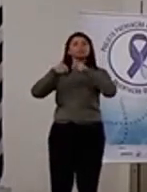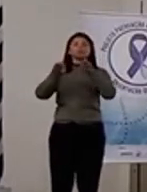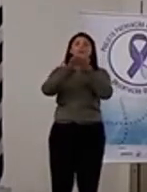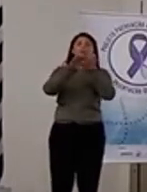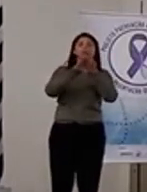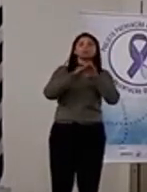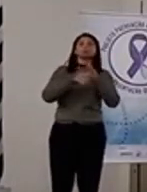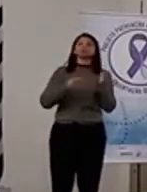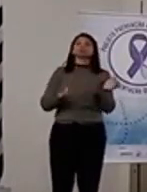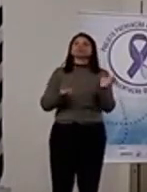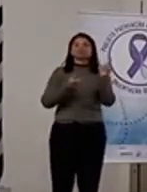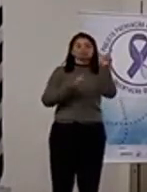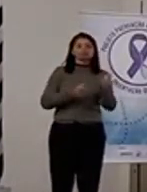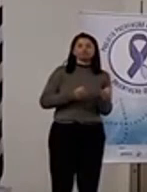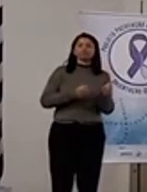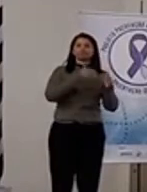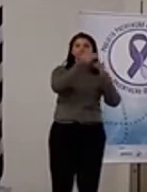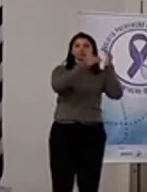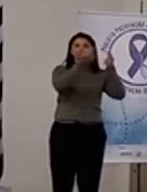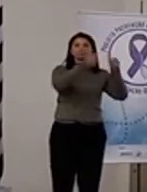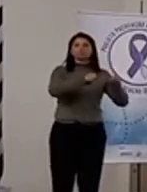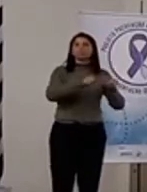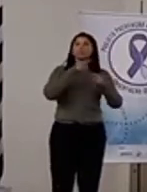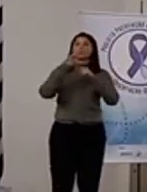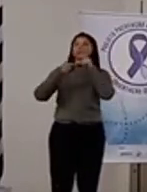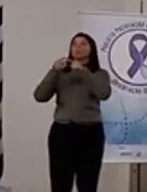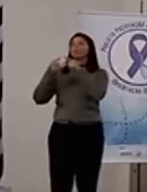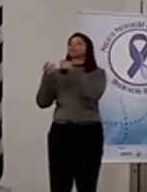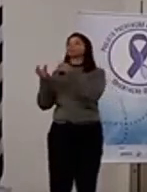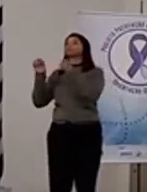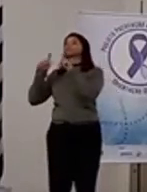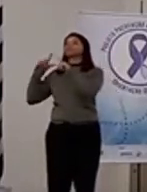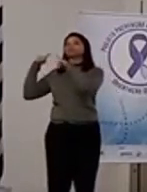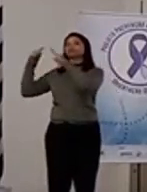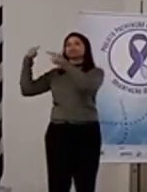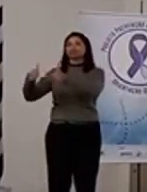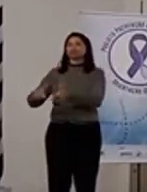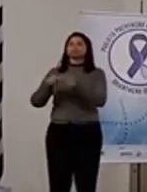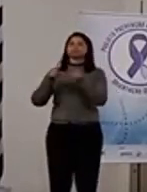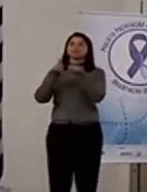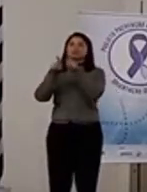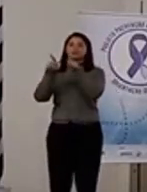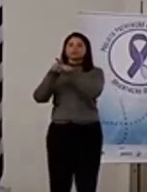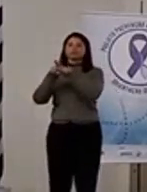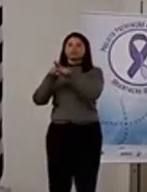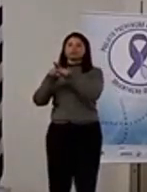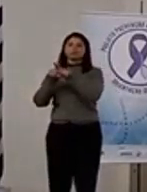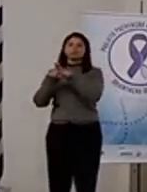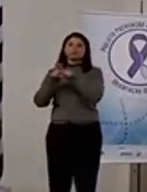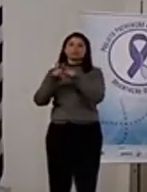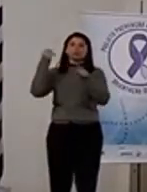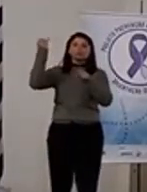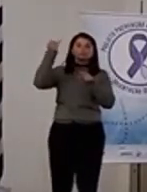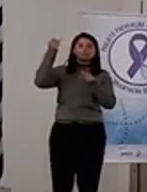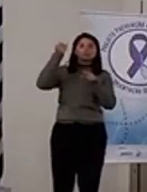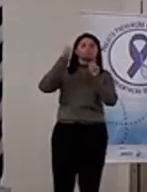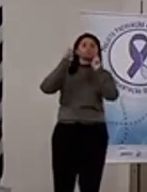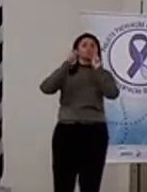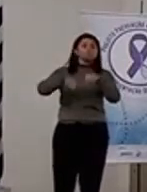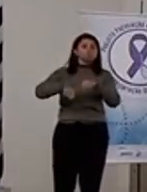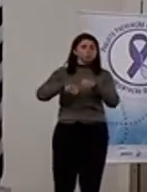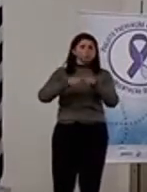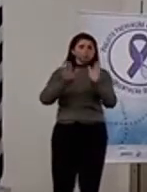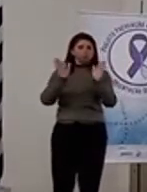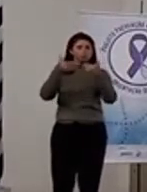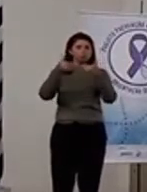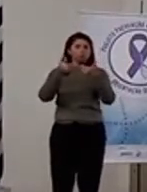também uma deformidade. O mais importante é assim, você não pode definir um diagnóstico com base apenas em algumas informações